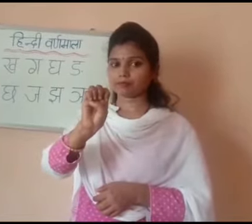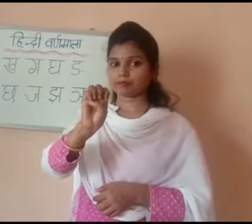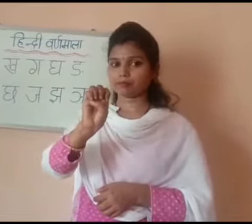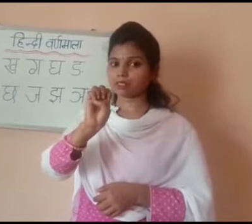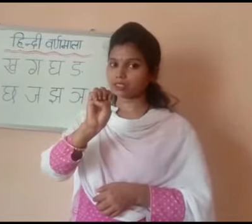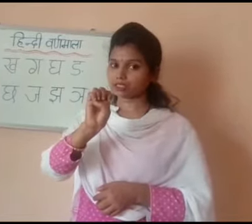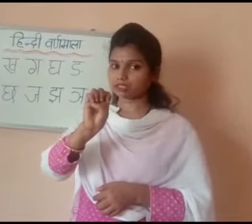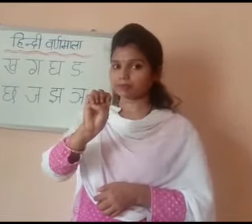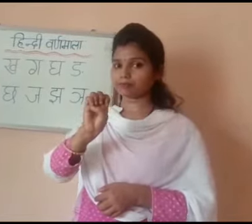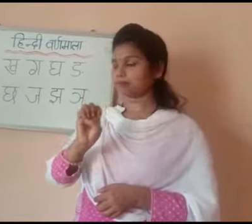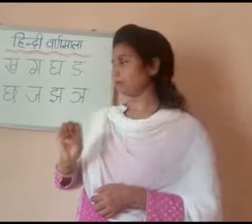छ,